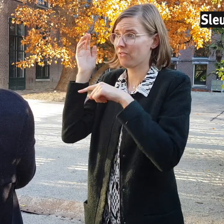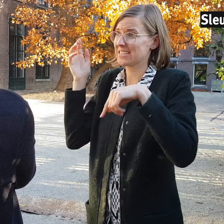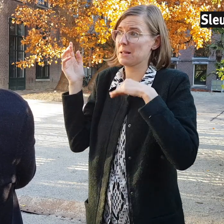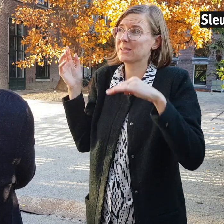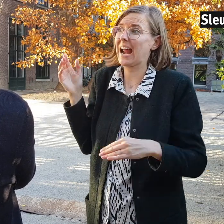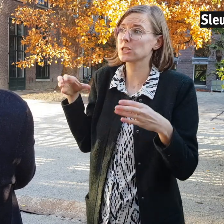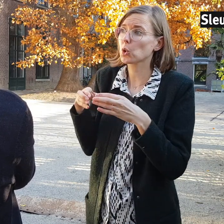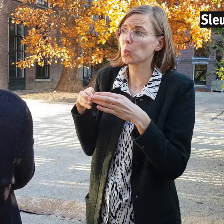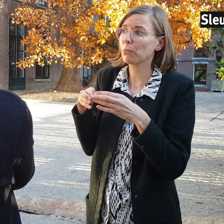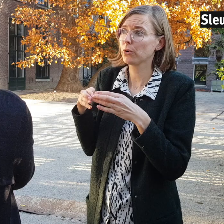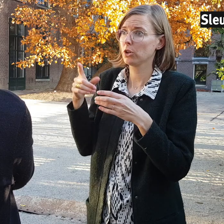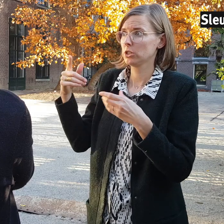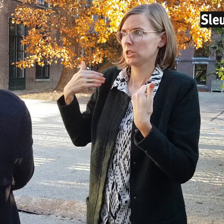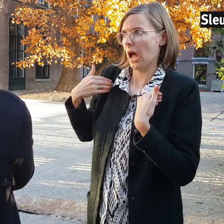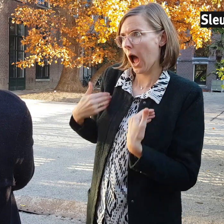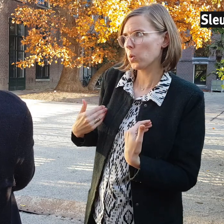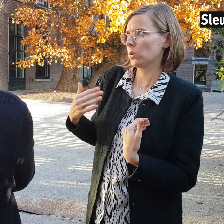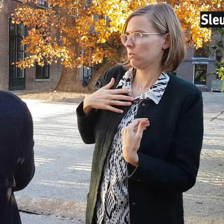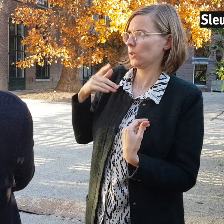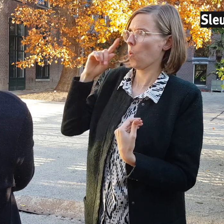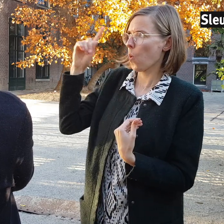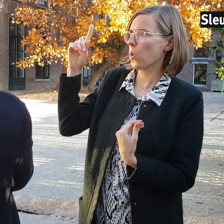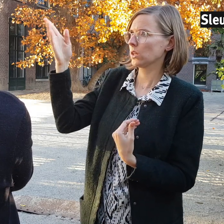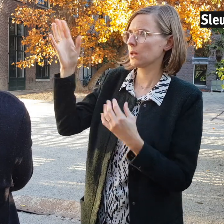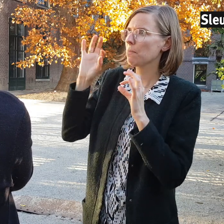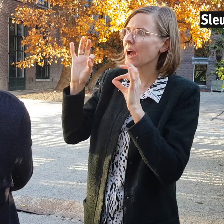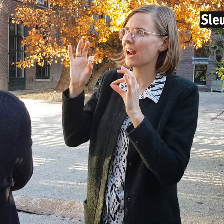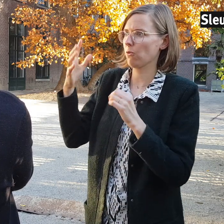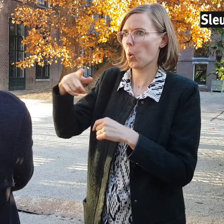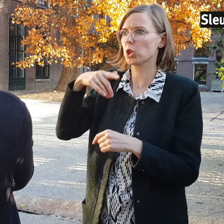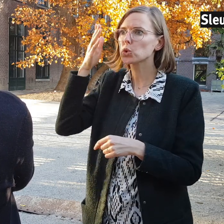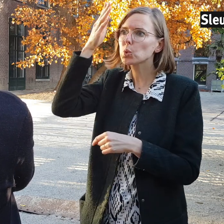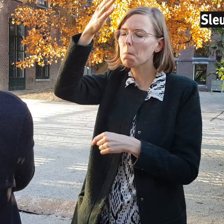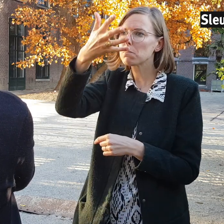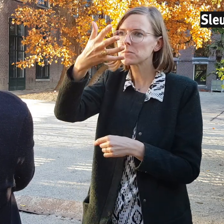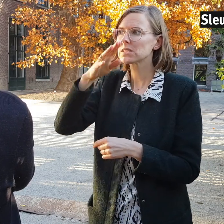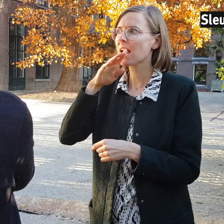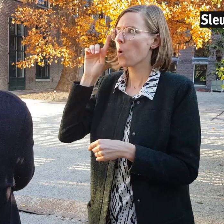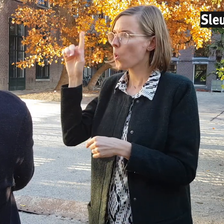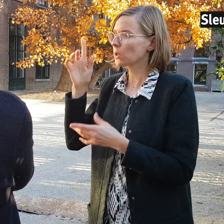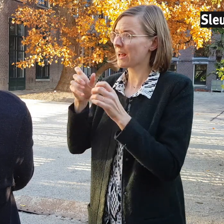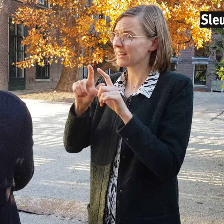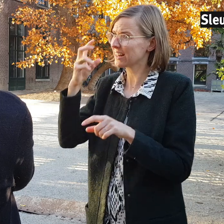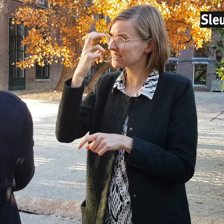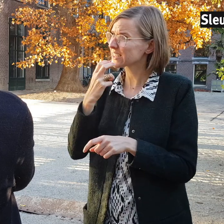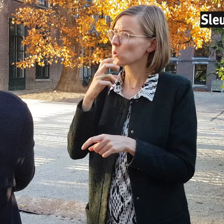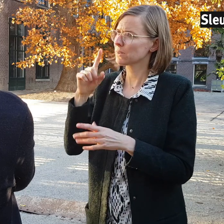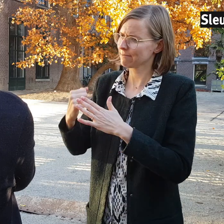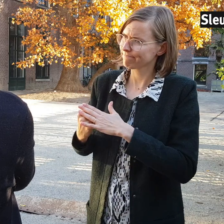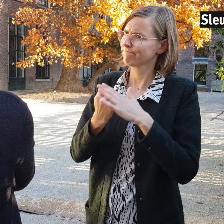het perspectief van horende op dove mensen. Want wij als minderheidsgroep, wat de horende mensen van ons vinden, dat